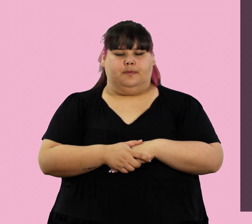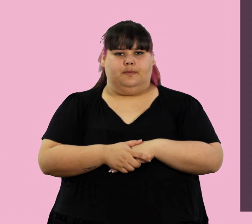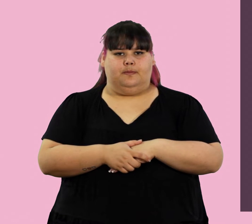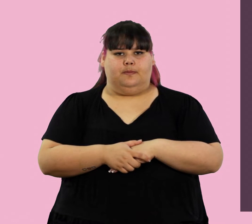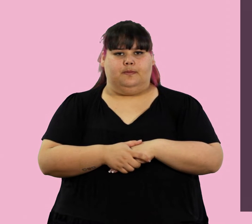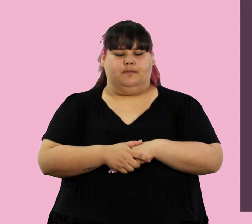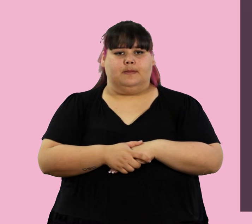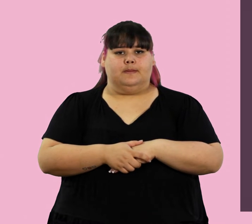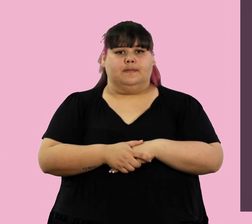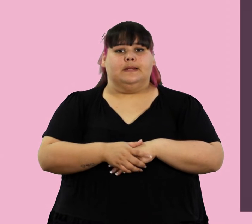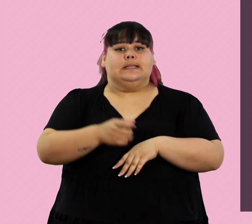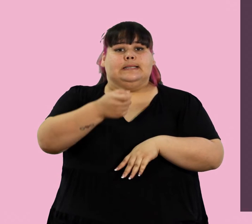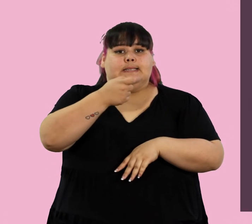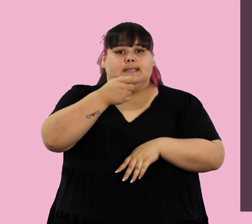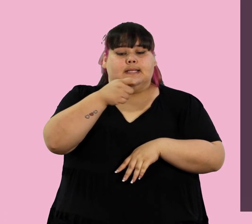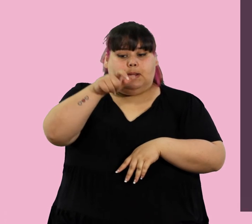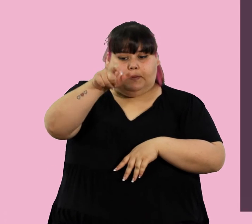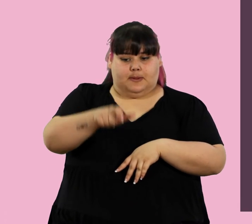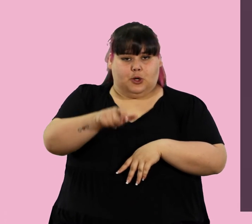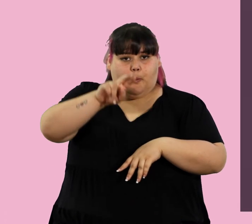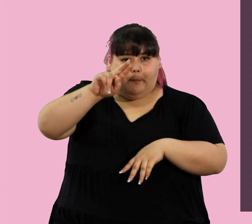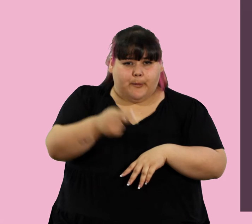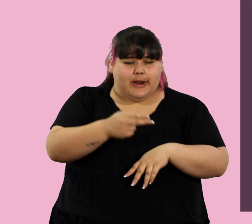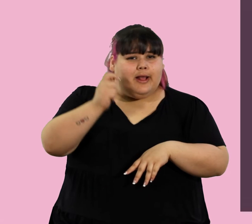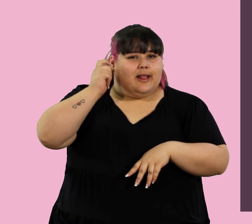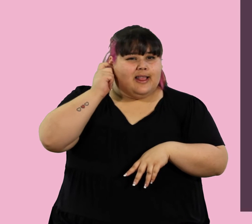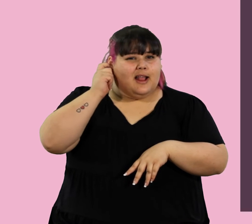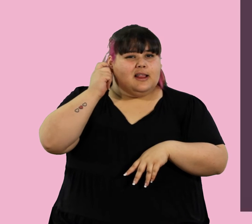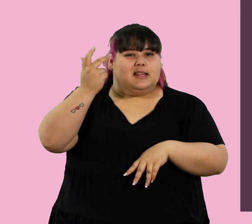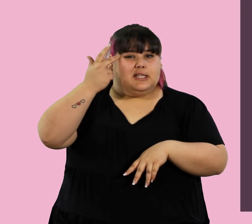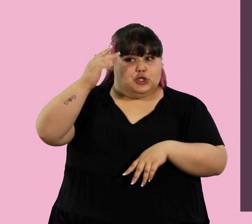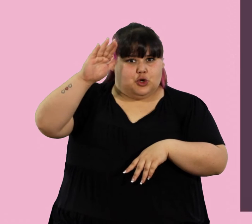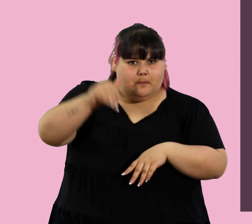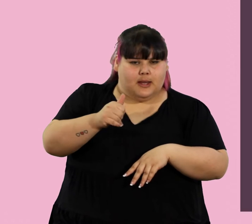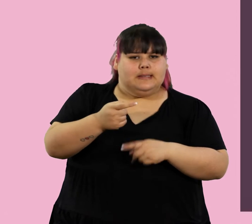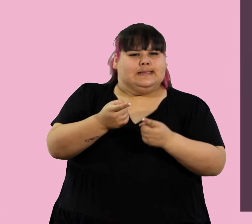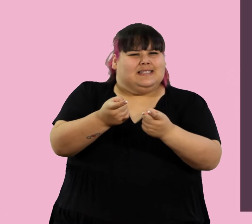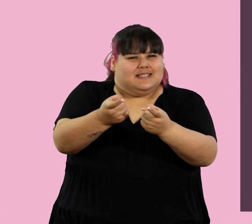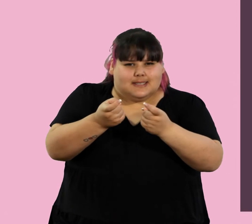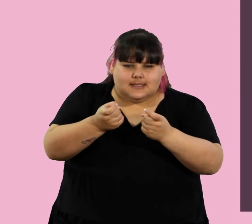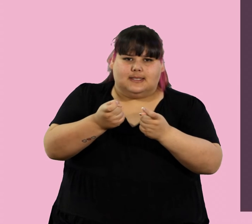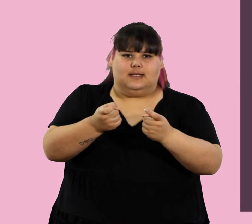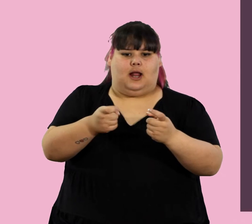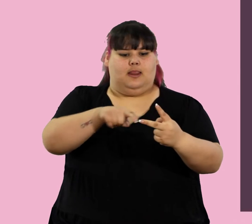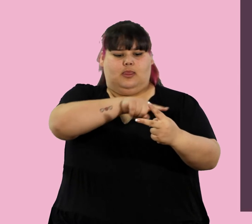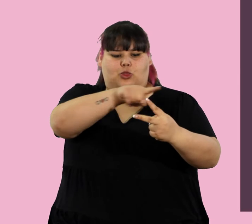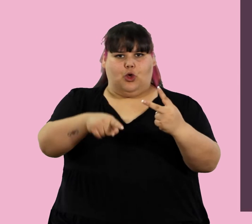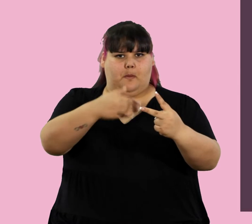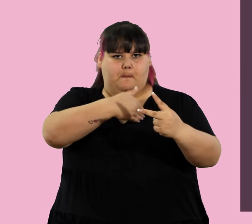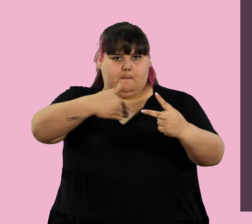En el caso del fallecimiento de menores de 18 años, se requiere la autorización de ambos padres para